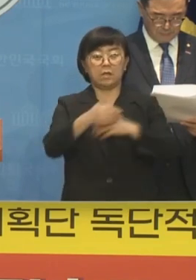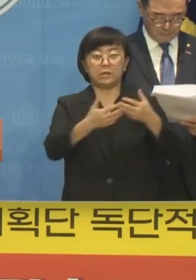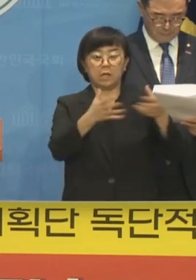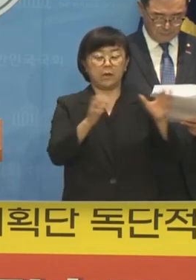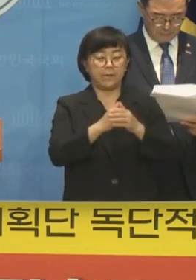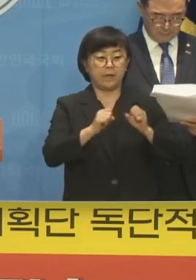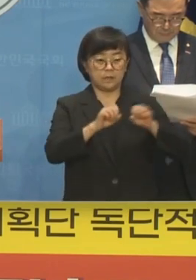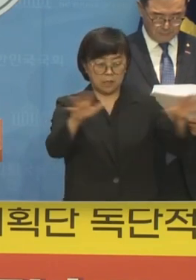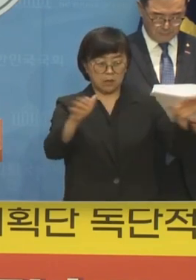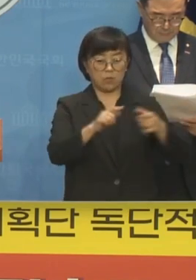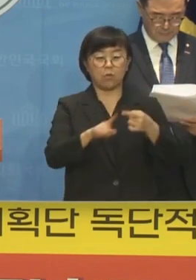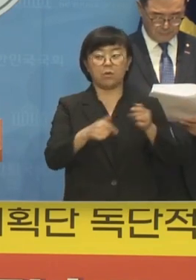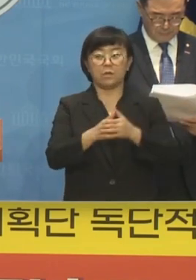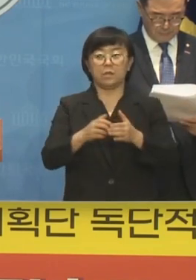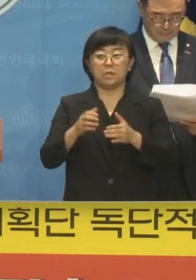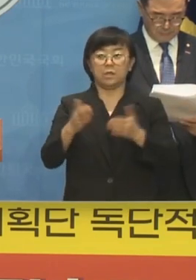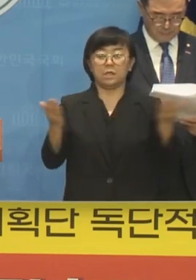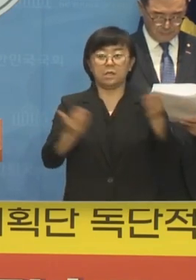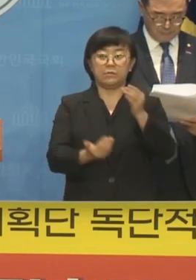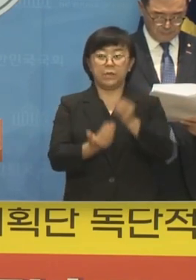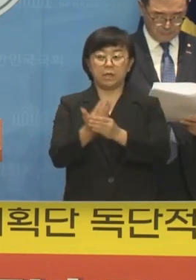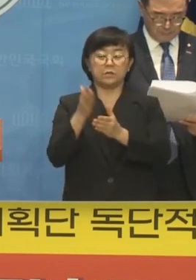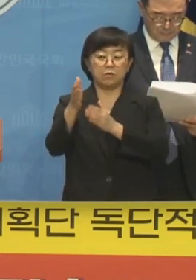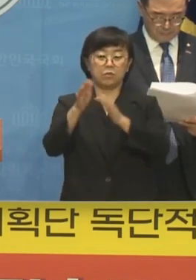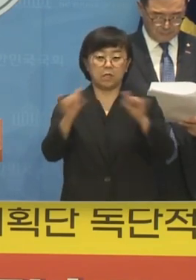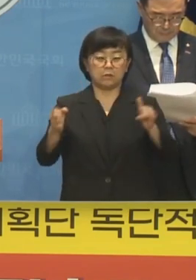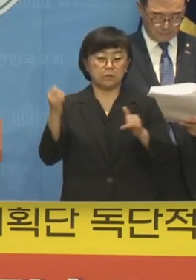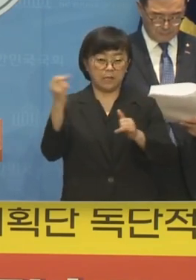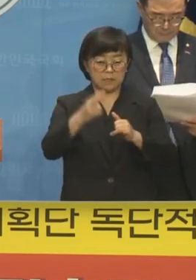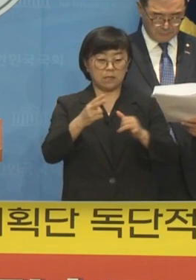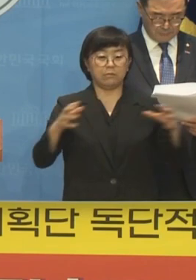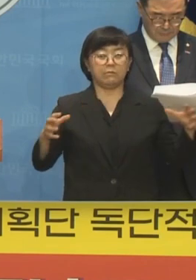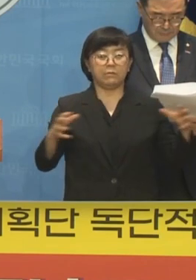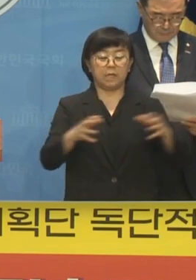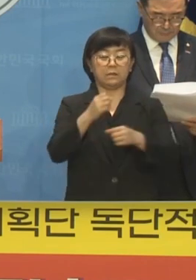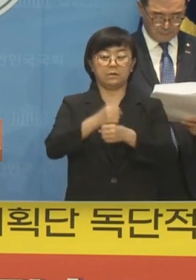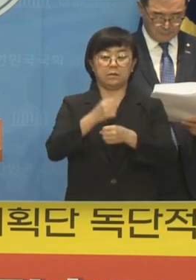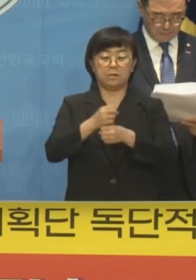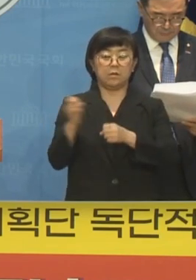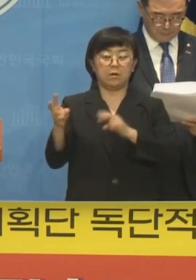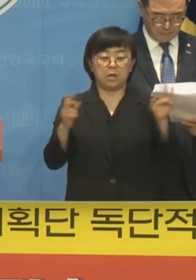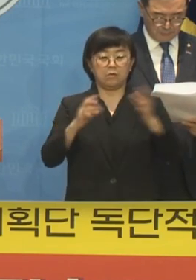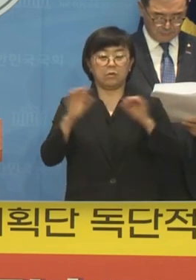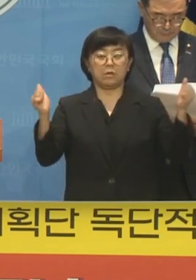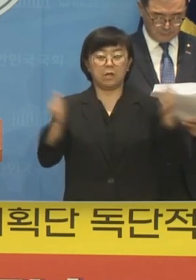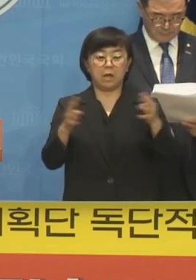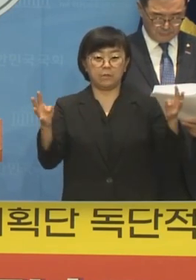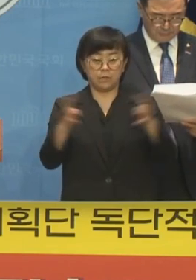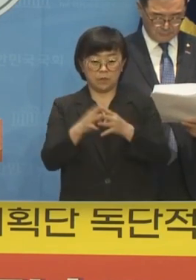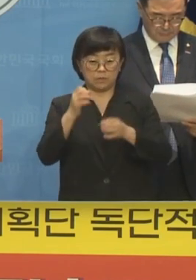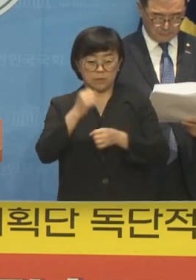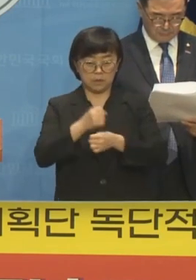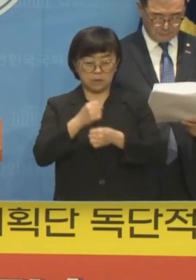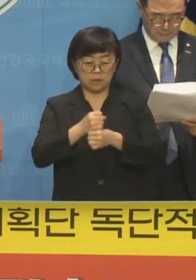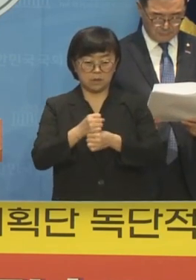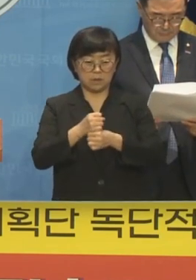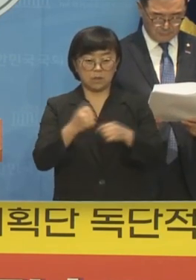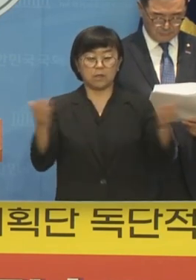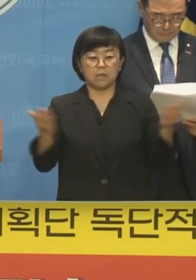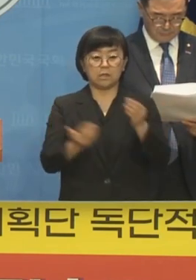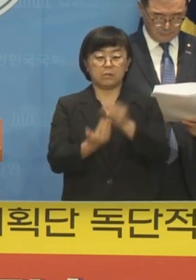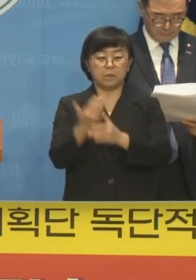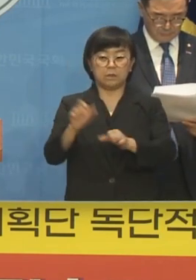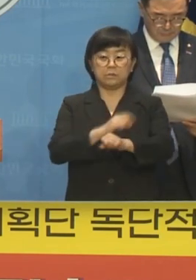즉각 해체하고 여순 사건 전문가로 재구성하라. 여야 국회의원 합의로 제정된 여순